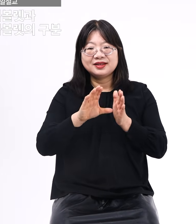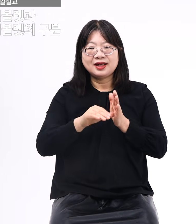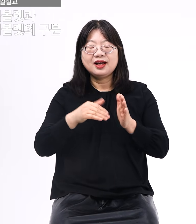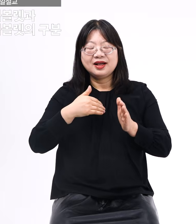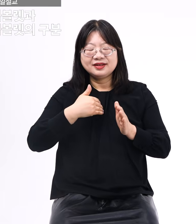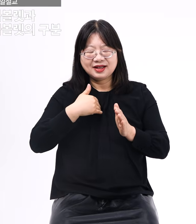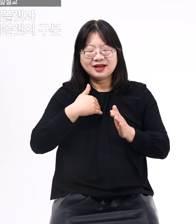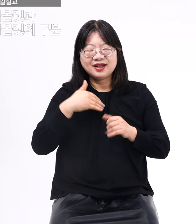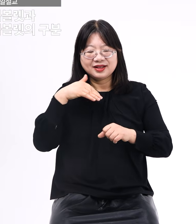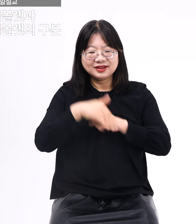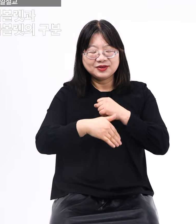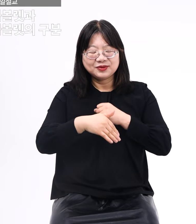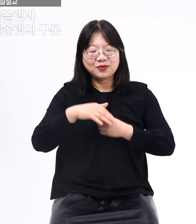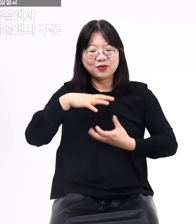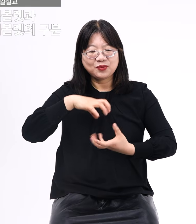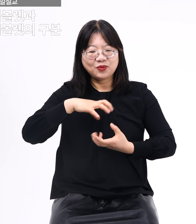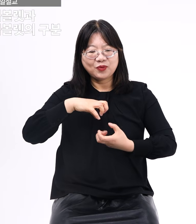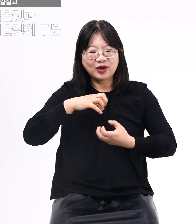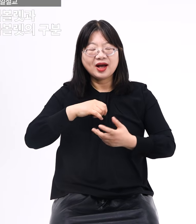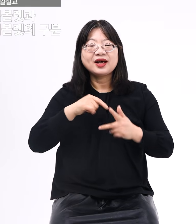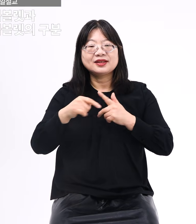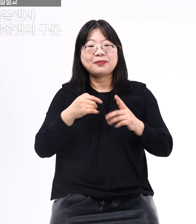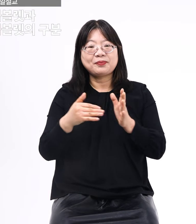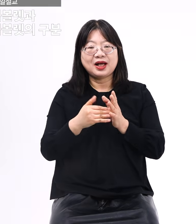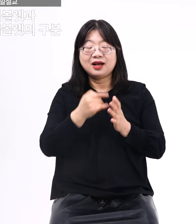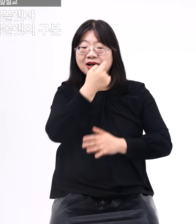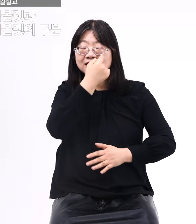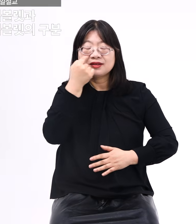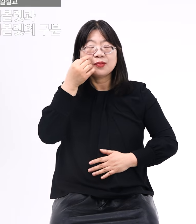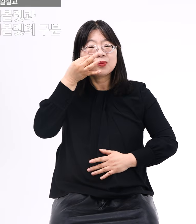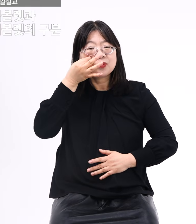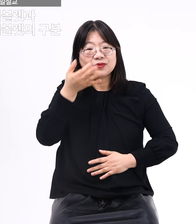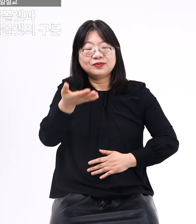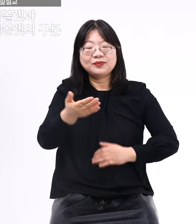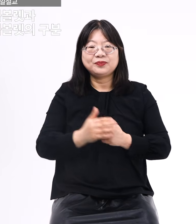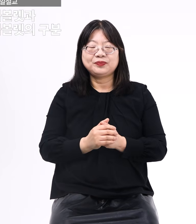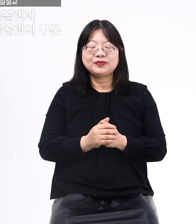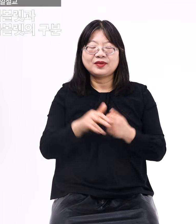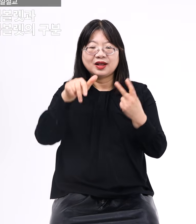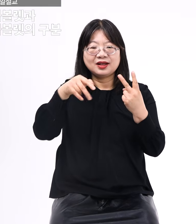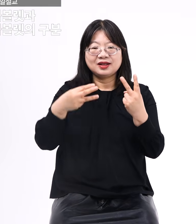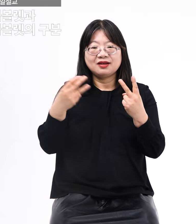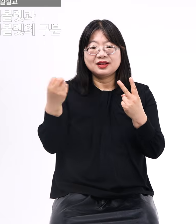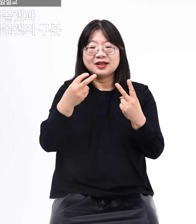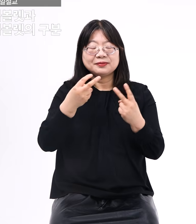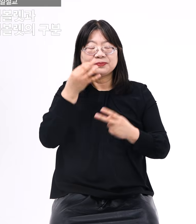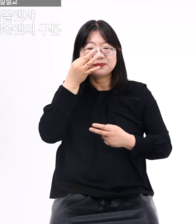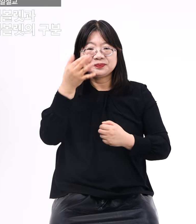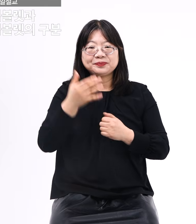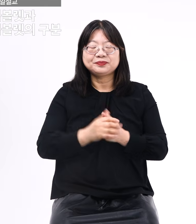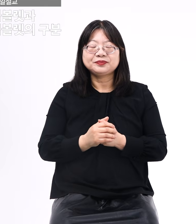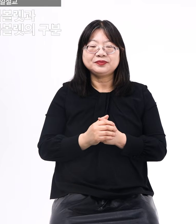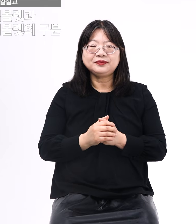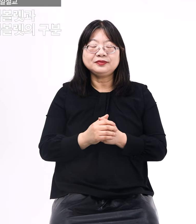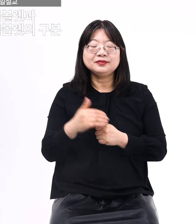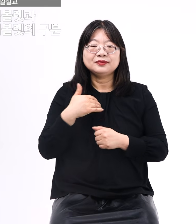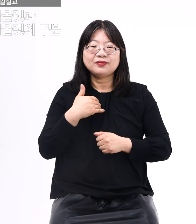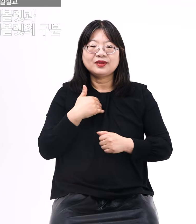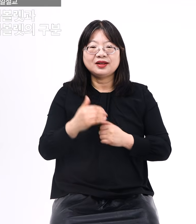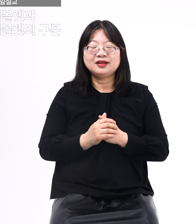자기식으로 알아듣는 겁니다. 자, 그 증거를 보여드릴게요. 2절을 다시 보세요. 제가